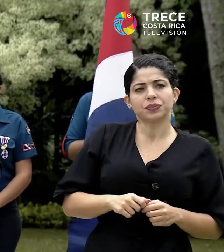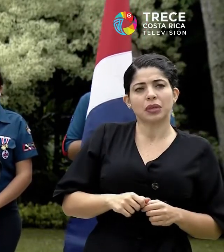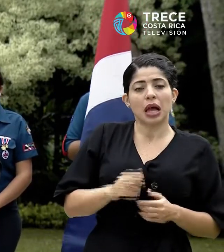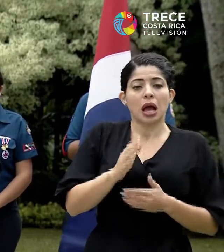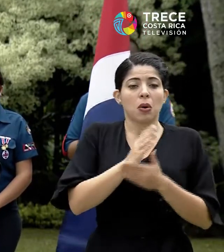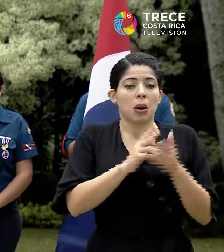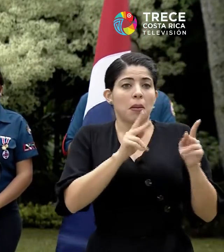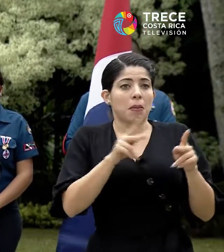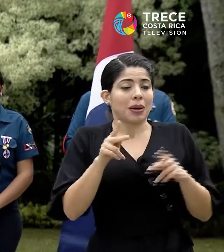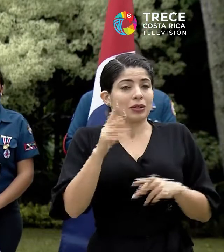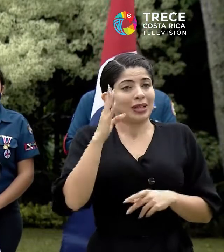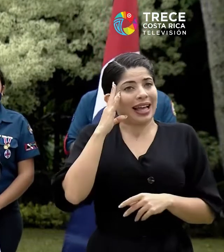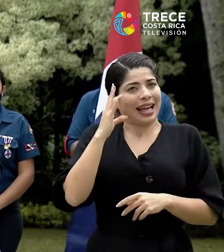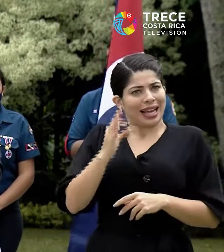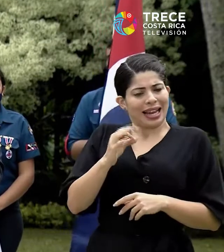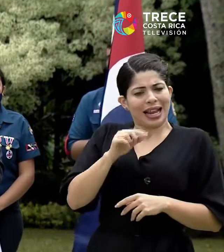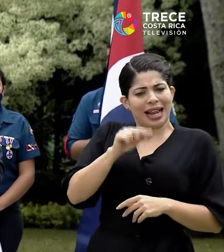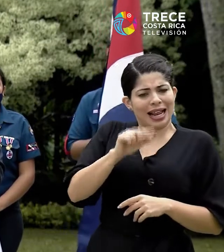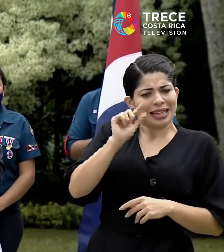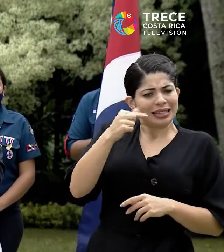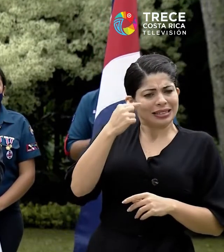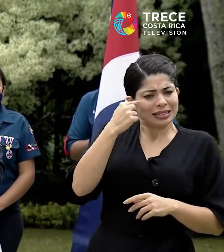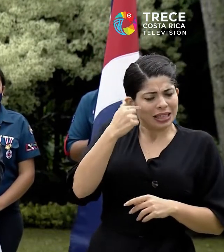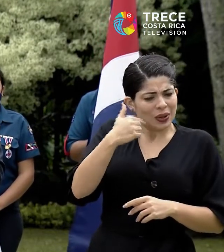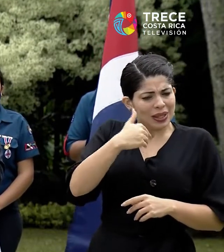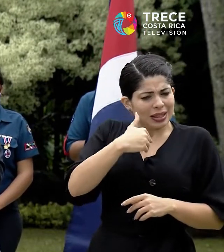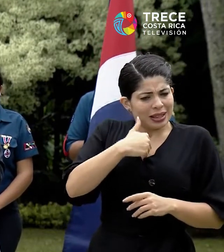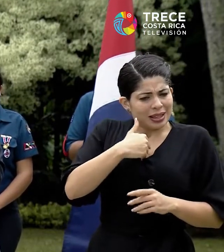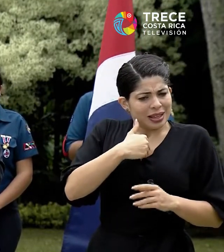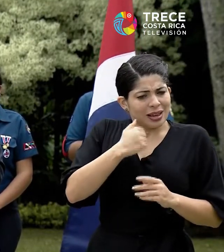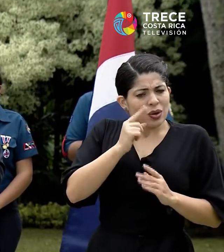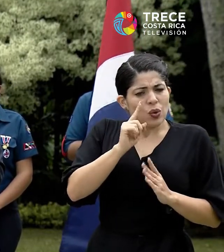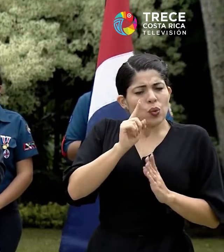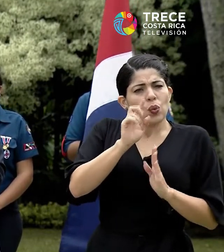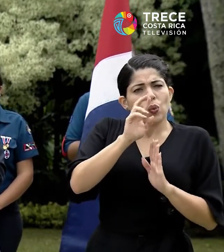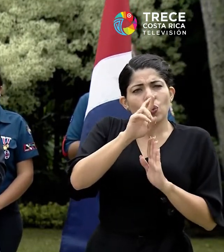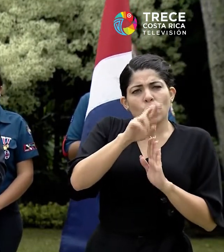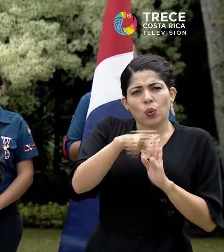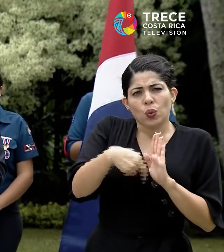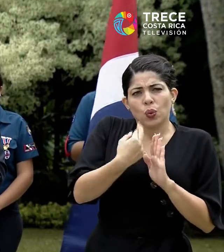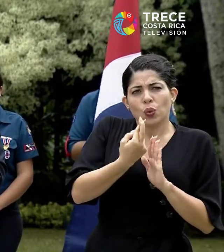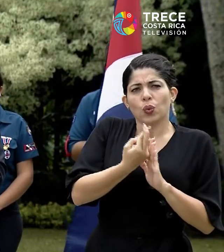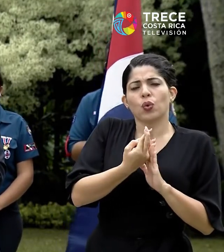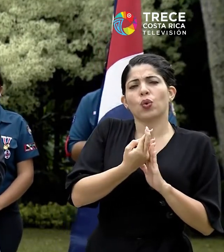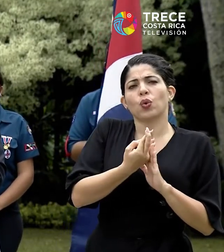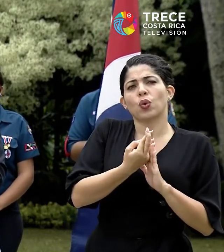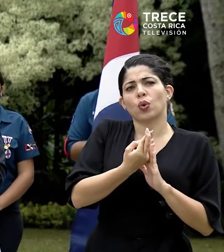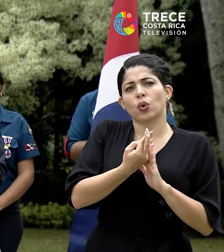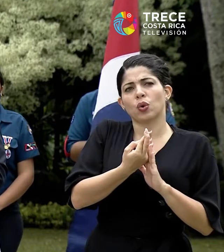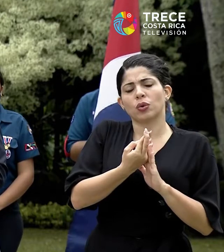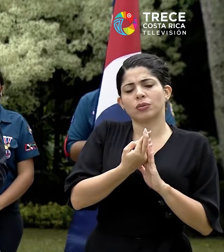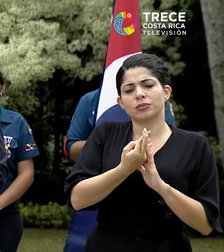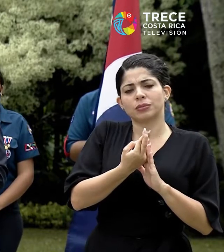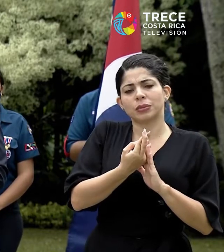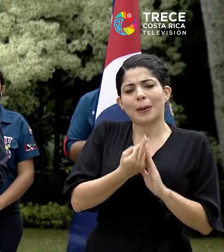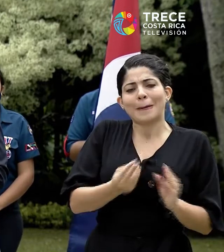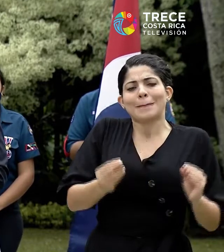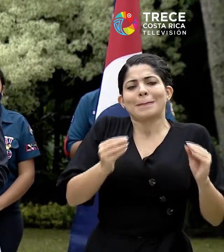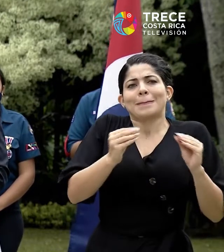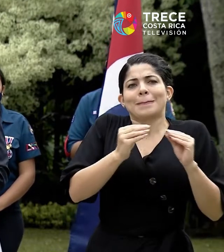Habemos unos que creemos que el Estado juega un rol en hacer un poco